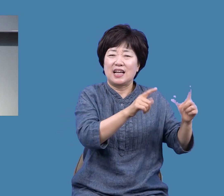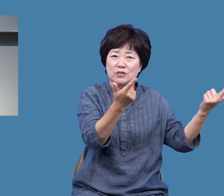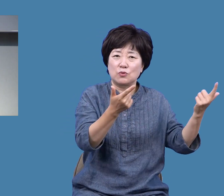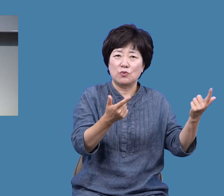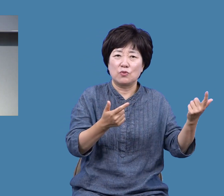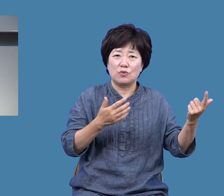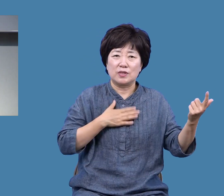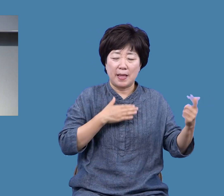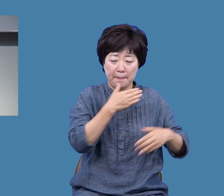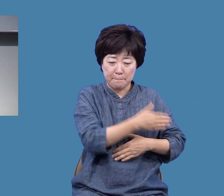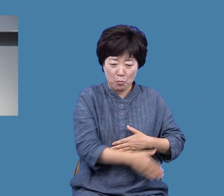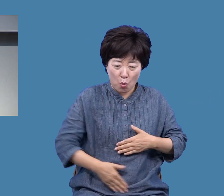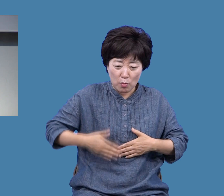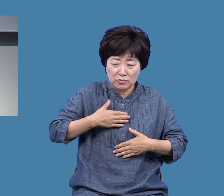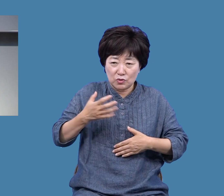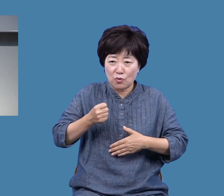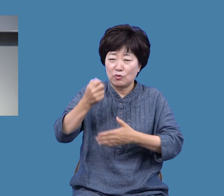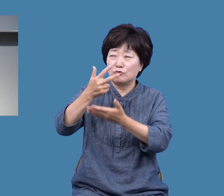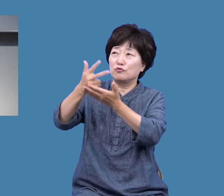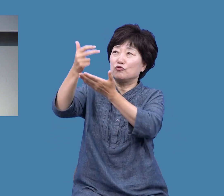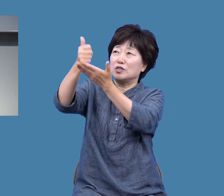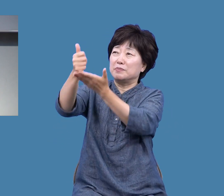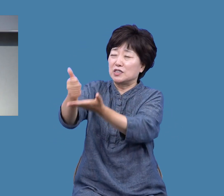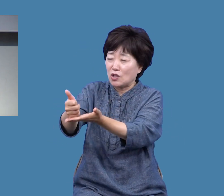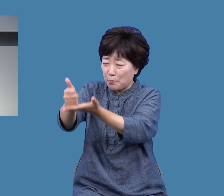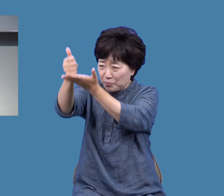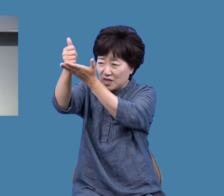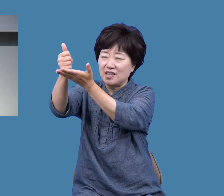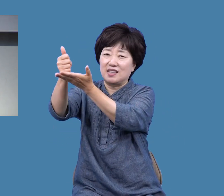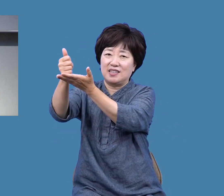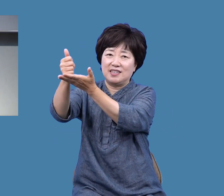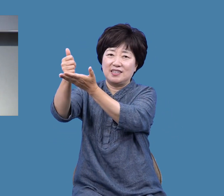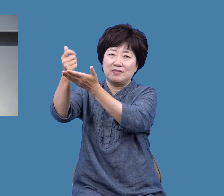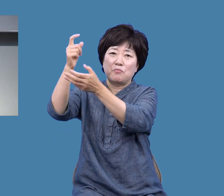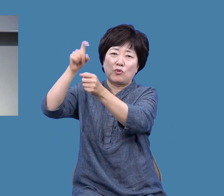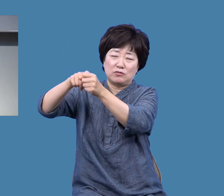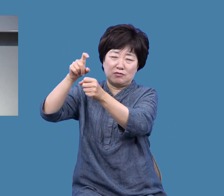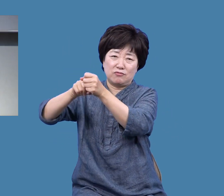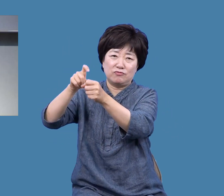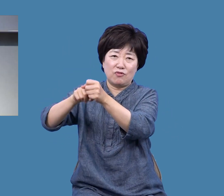거예요. 전 여러분들이 우리의 몸을 사용해서 우리